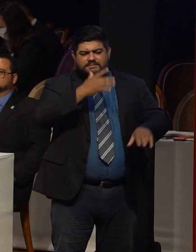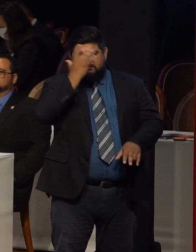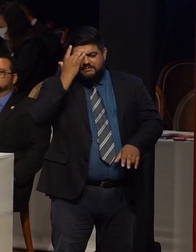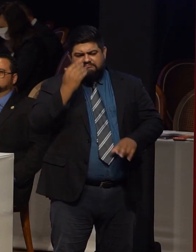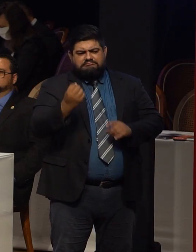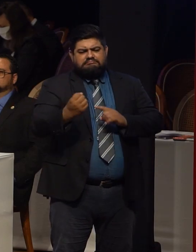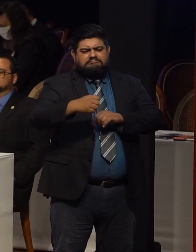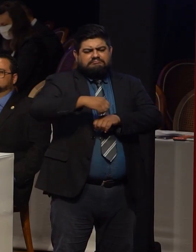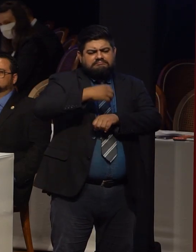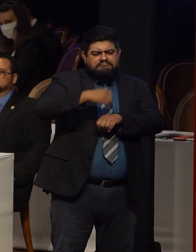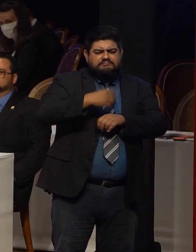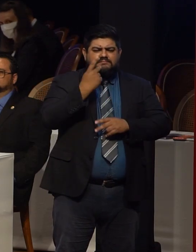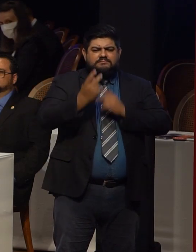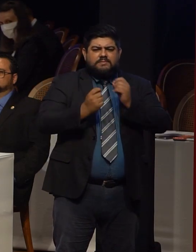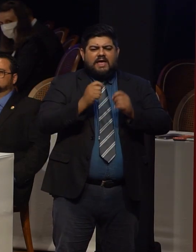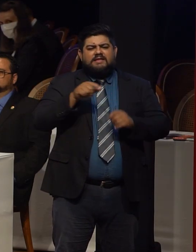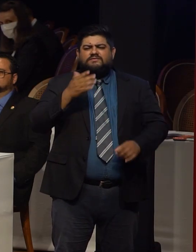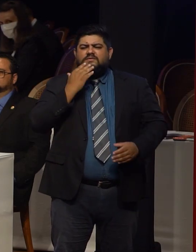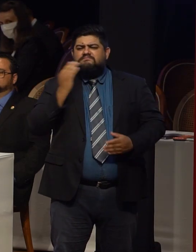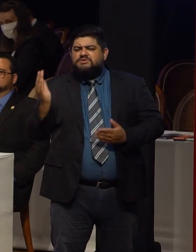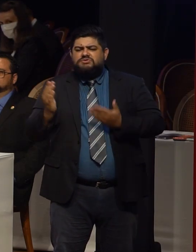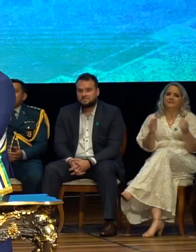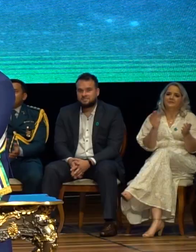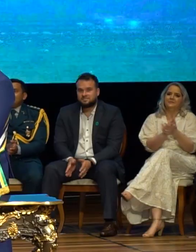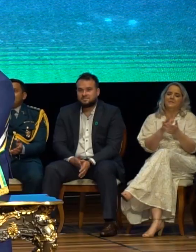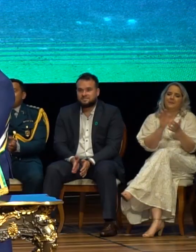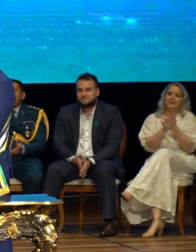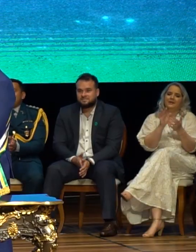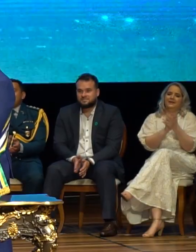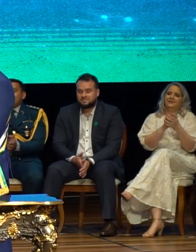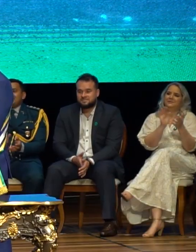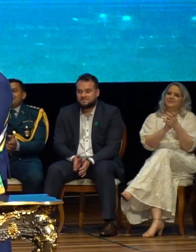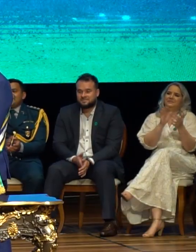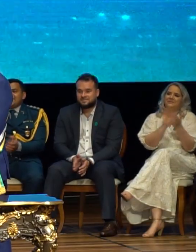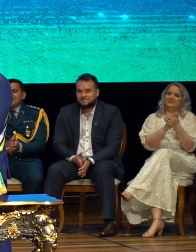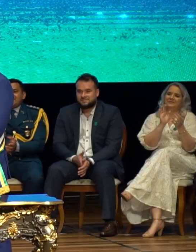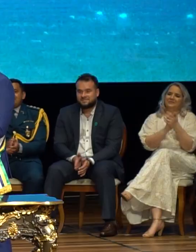você vai ouvir pedidos, pedidos, pedidos, muitos pedidos.